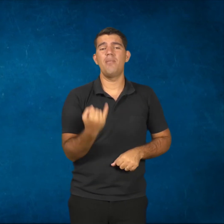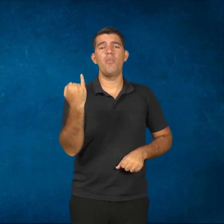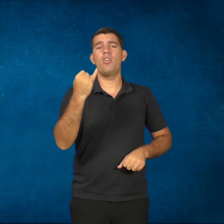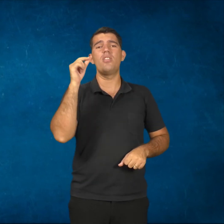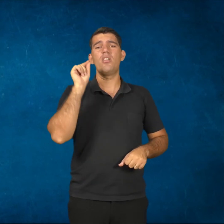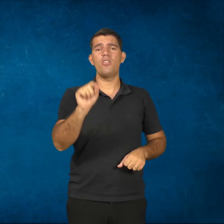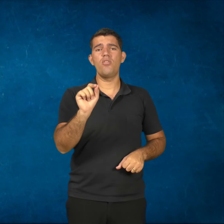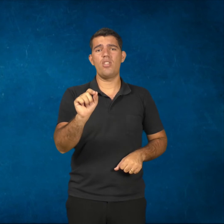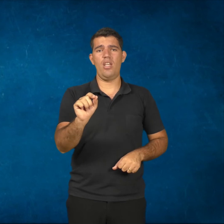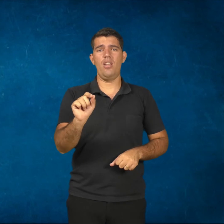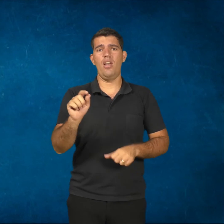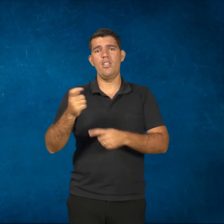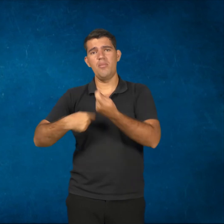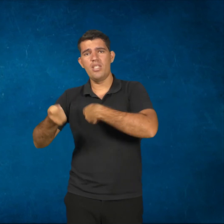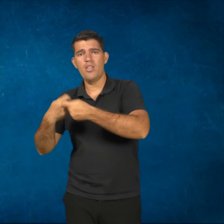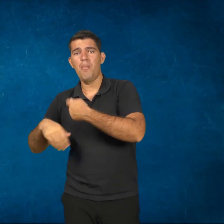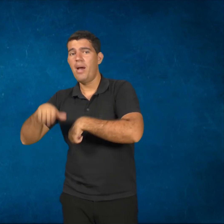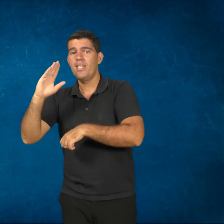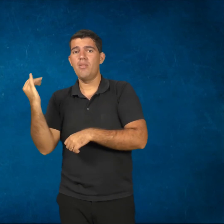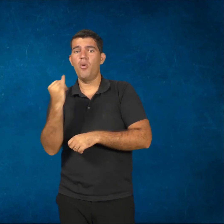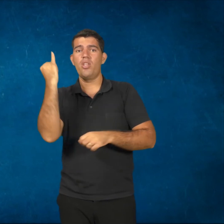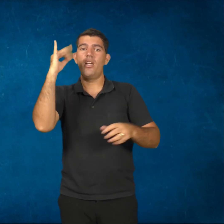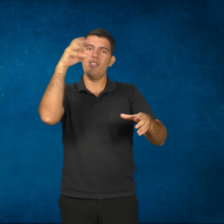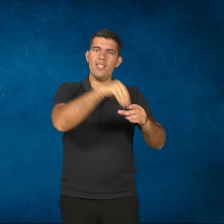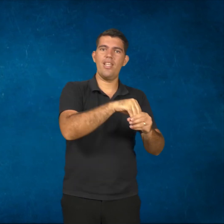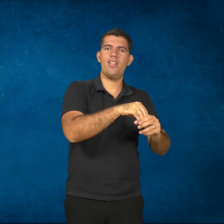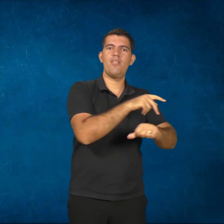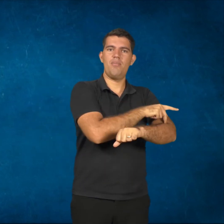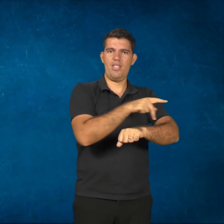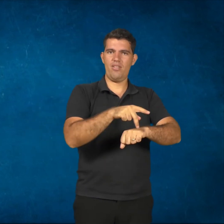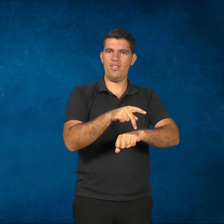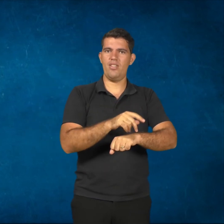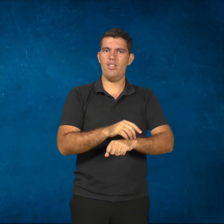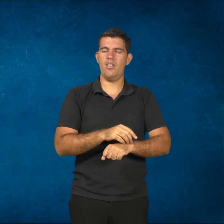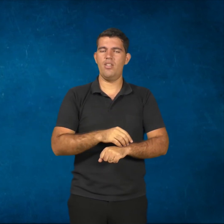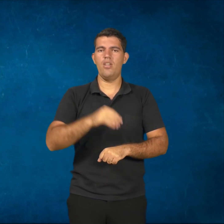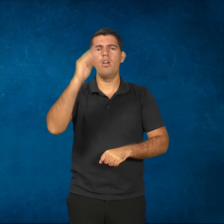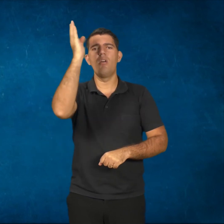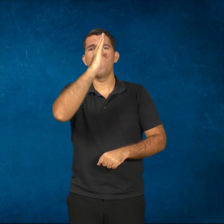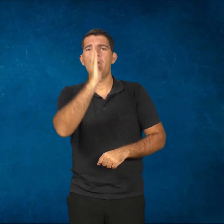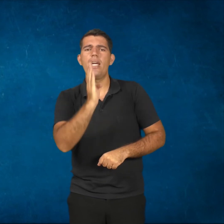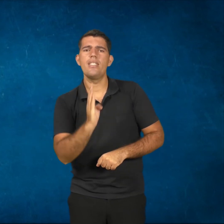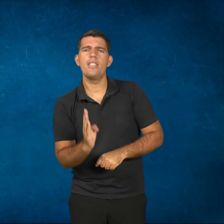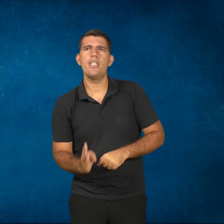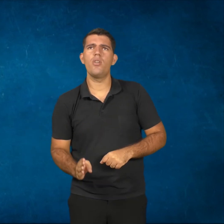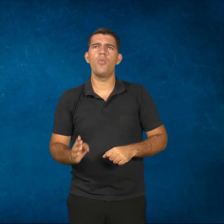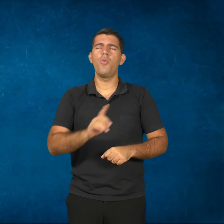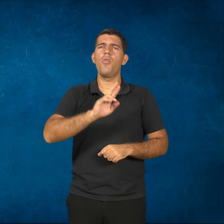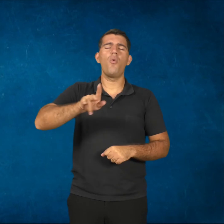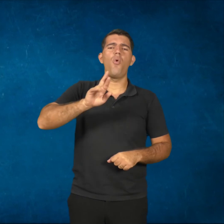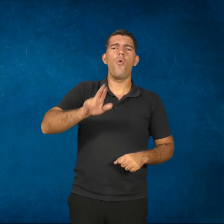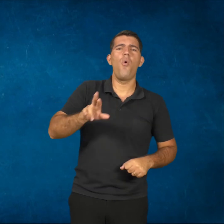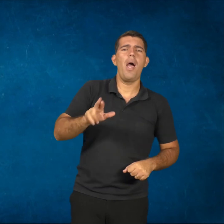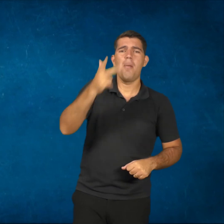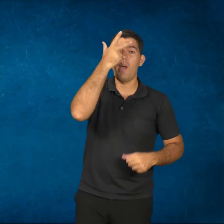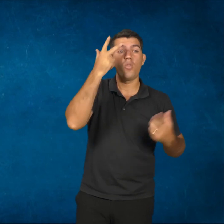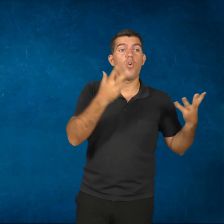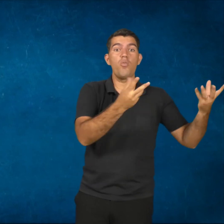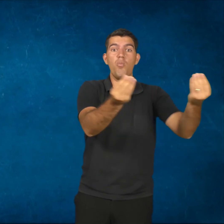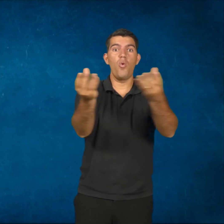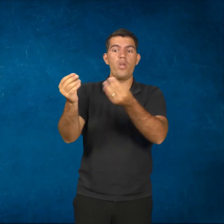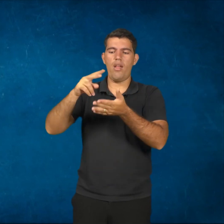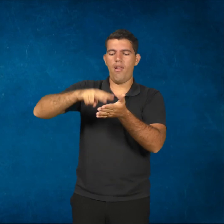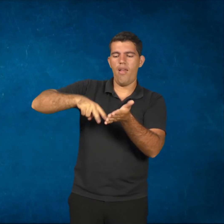do administrativo já está na pedagogia. No Brasil, não é o fato de que existem milhões de pessoas